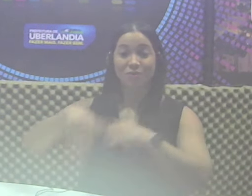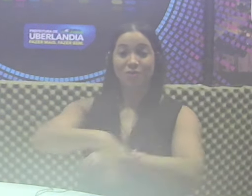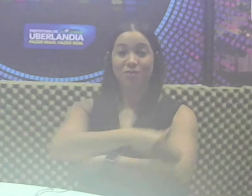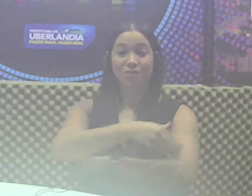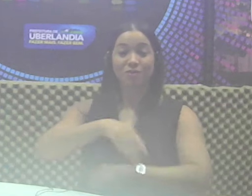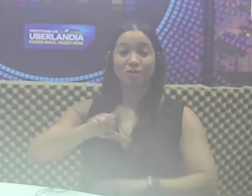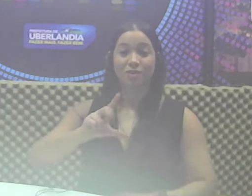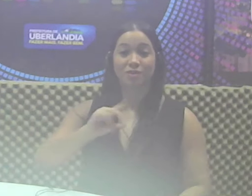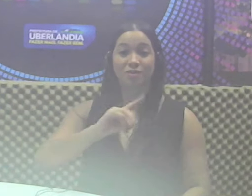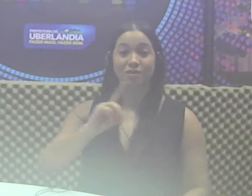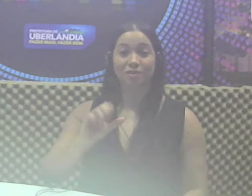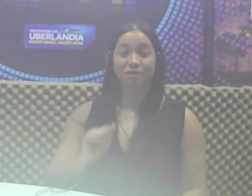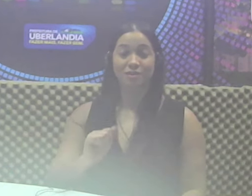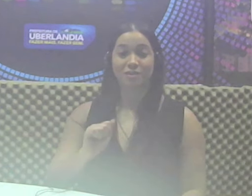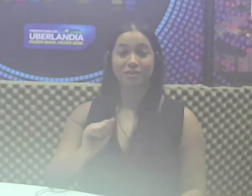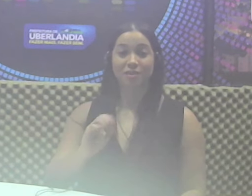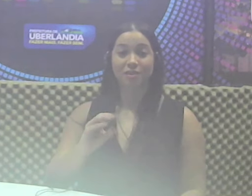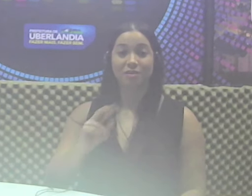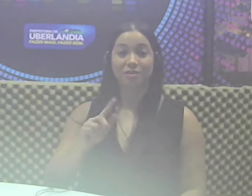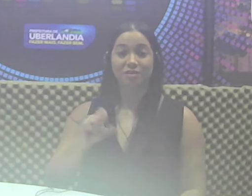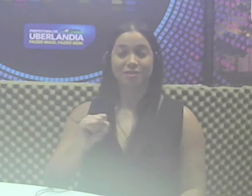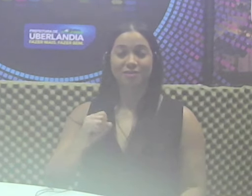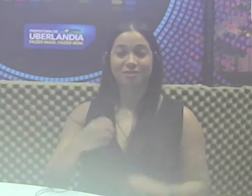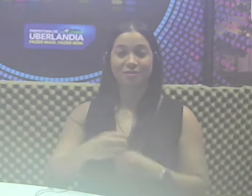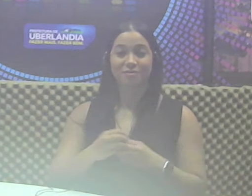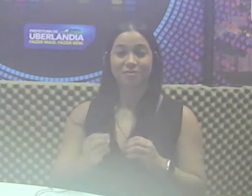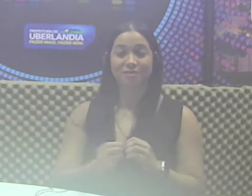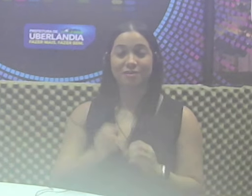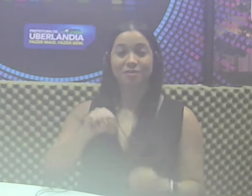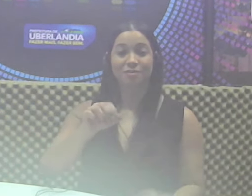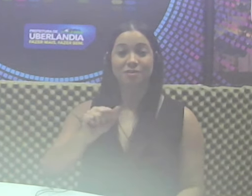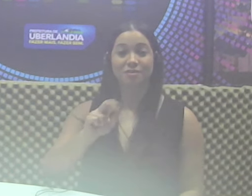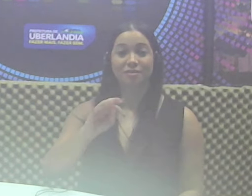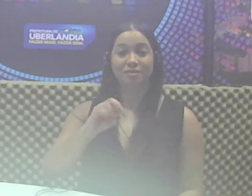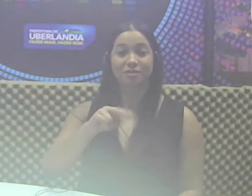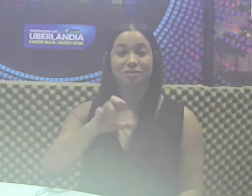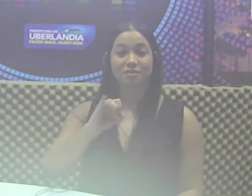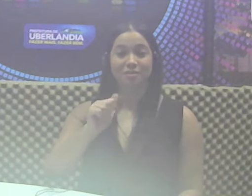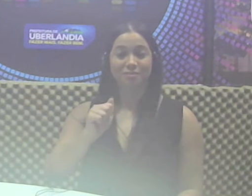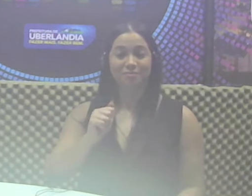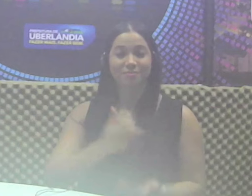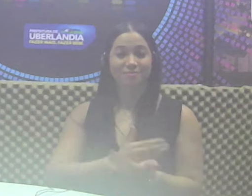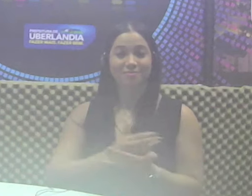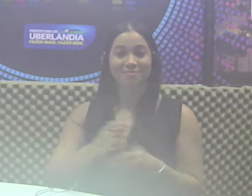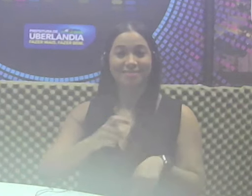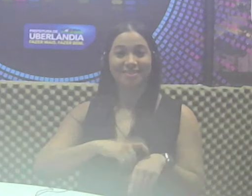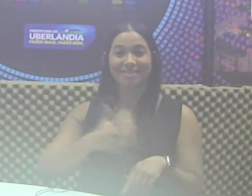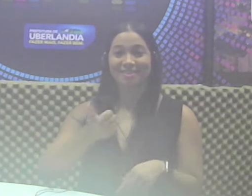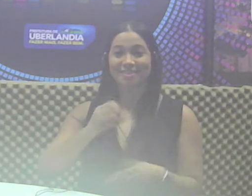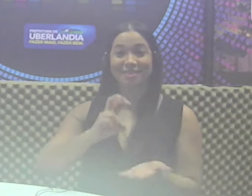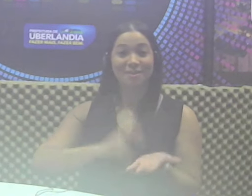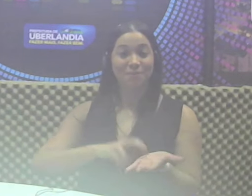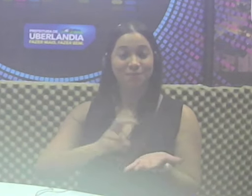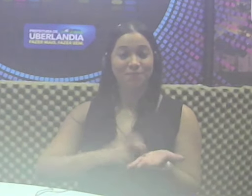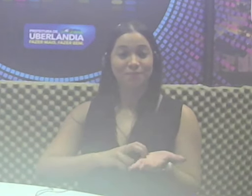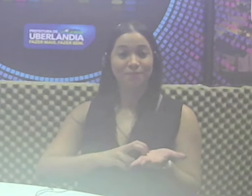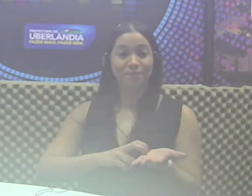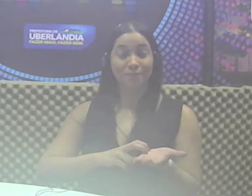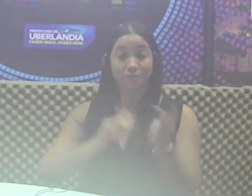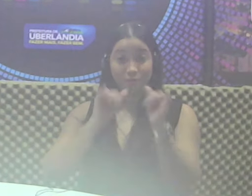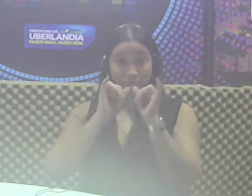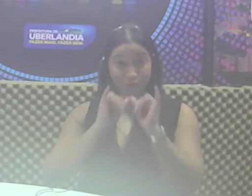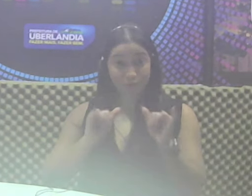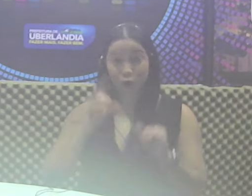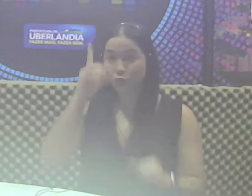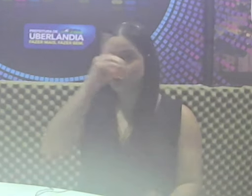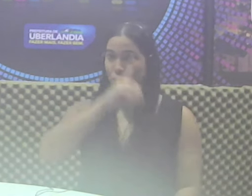Luzia Alves de Borges, no distrito de Martinésia, também a partir das 10 da manhã. Lembrando que no